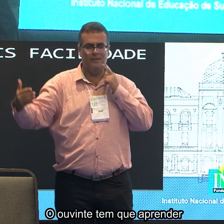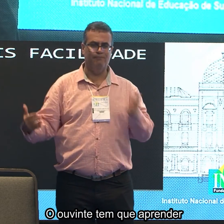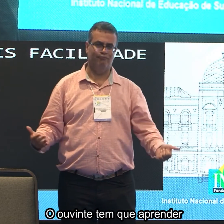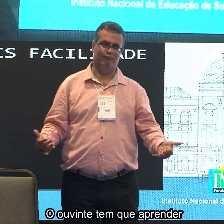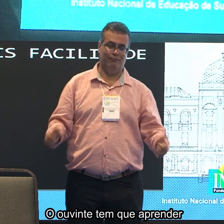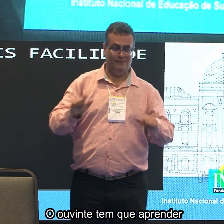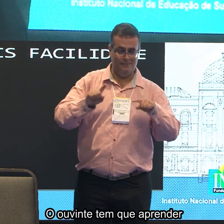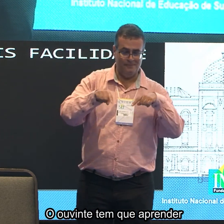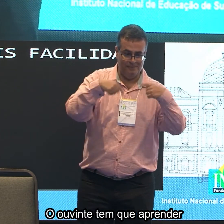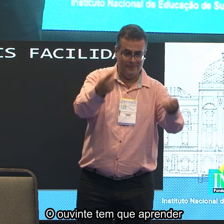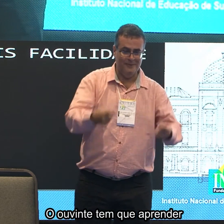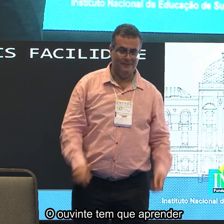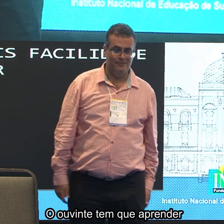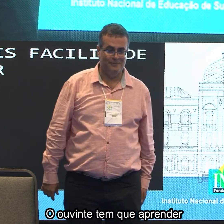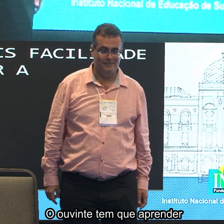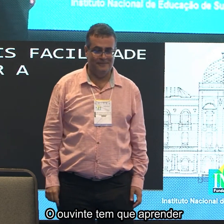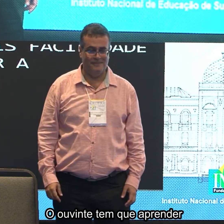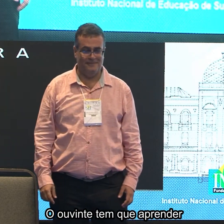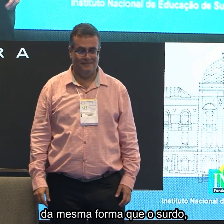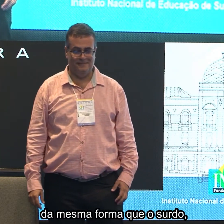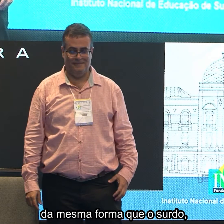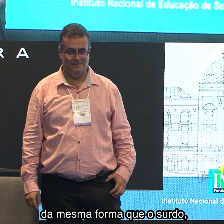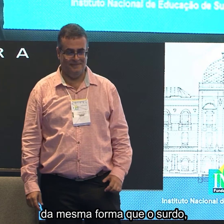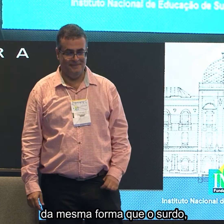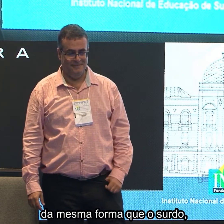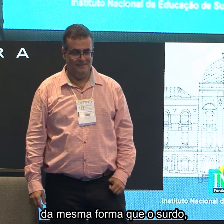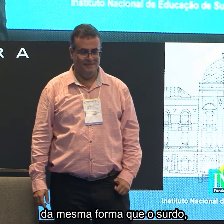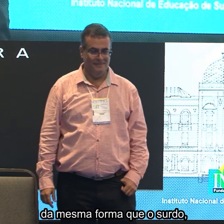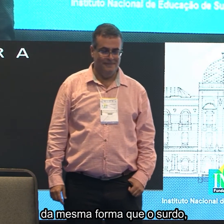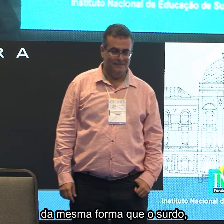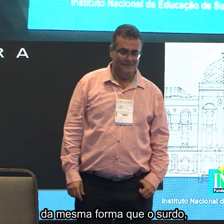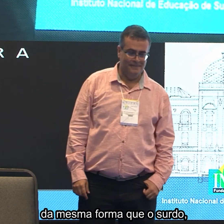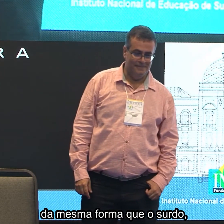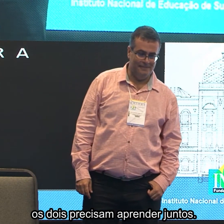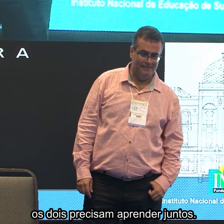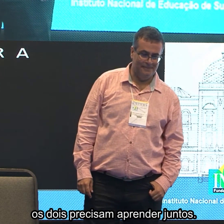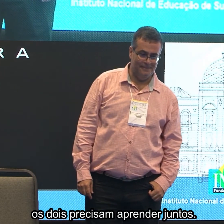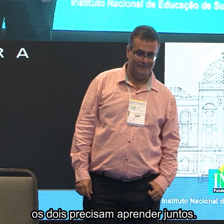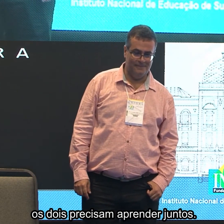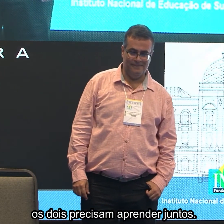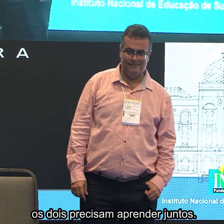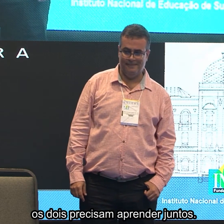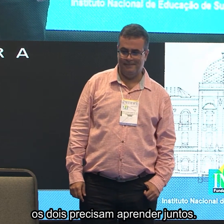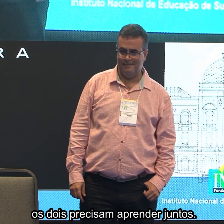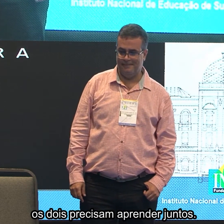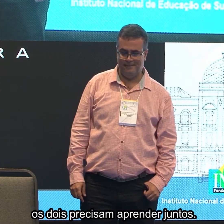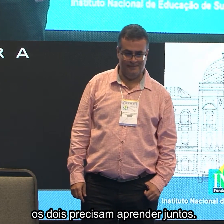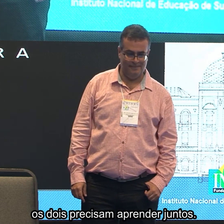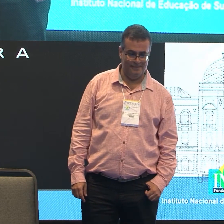Então o ouvinte ele tem que aprender da mesma forma que o surdo. Os dois precisam aprender juntos.